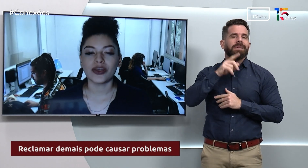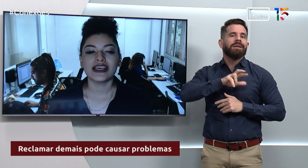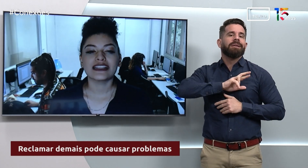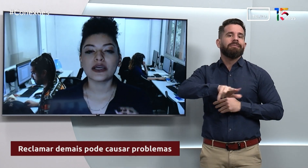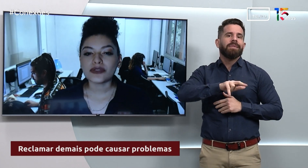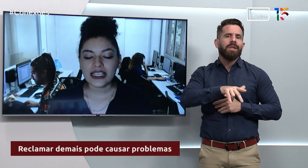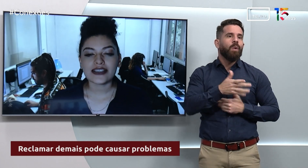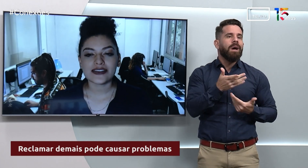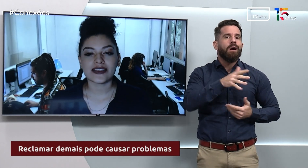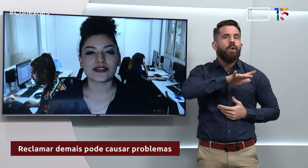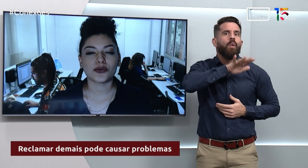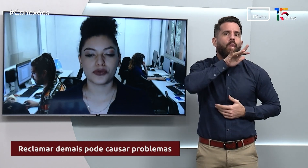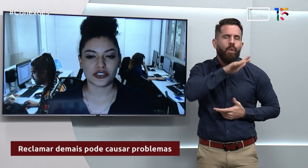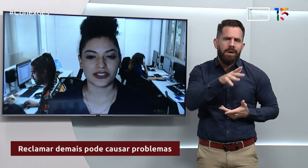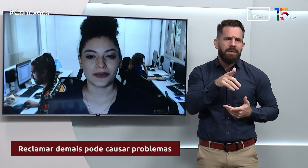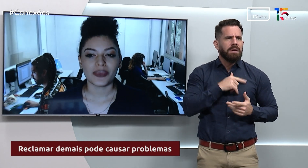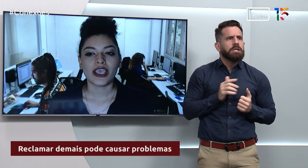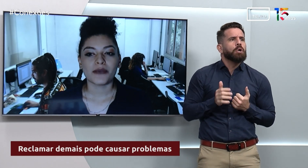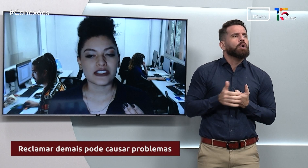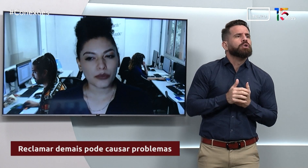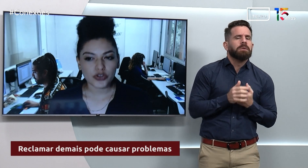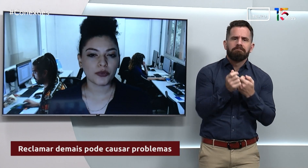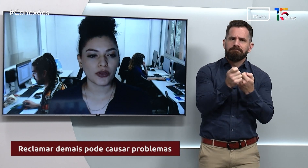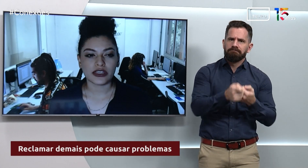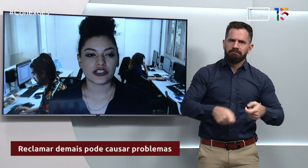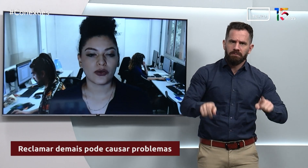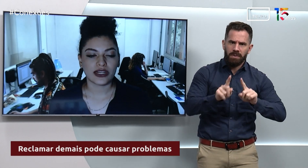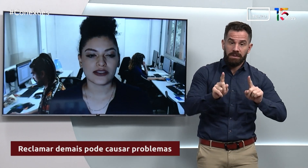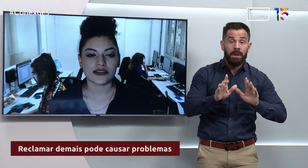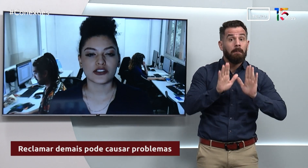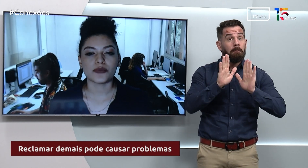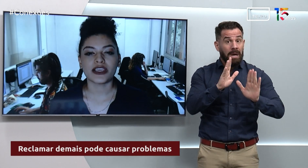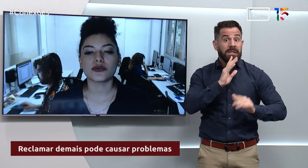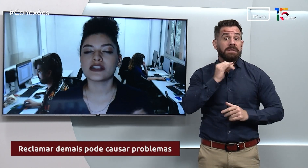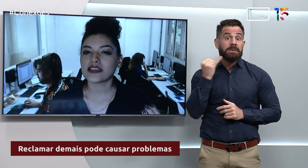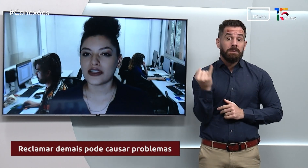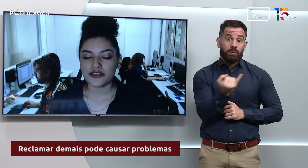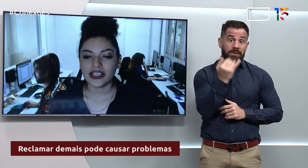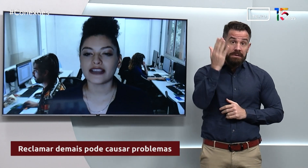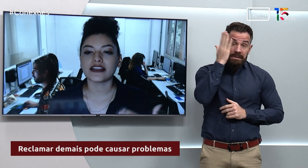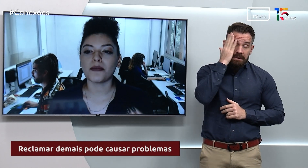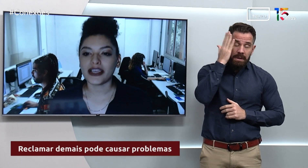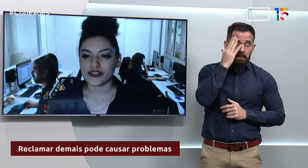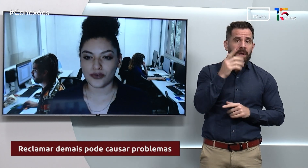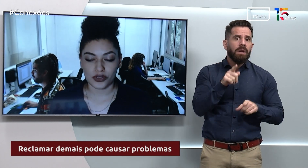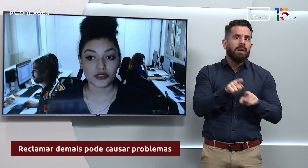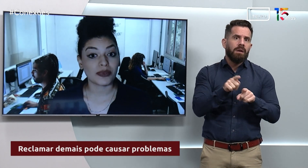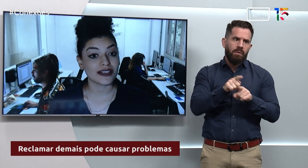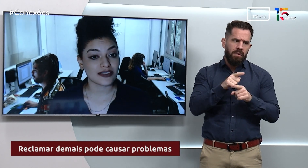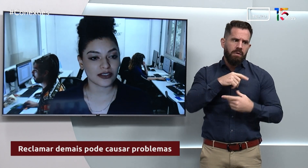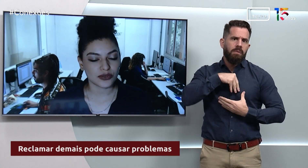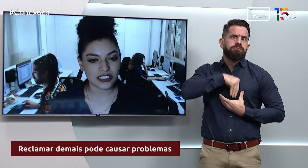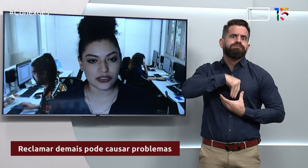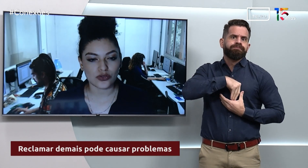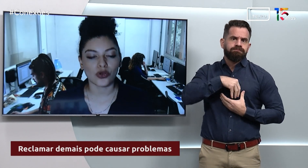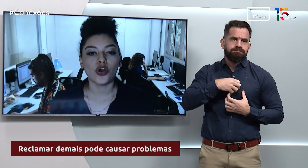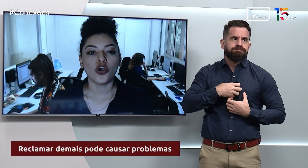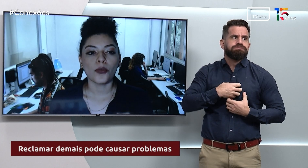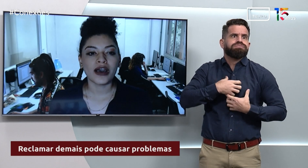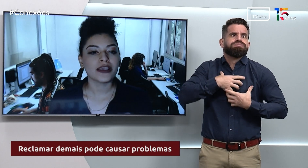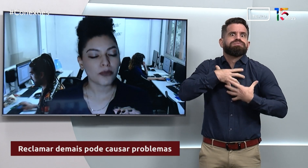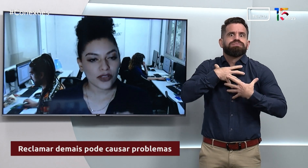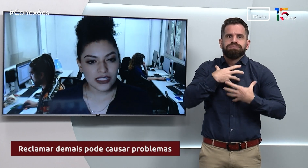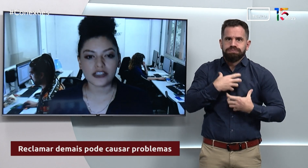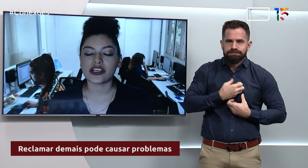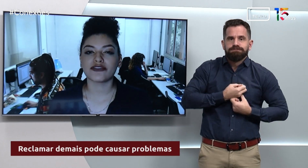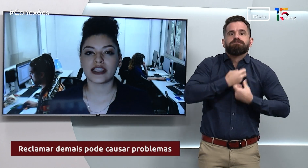erro, não tem que ser escondida. Mas é muito importante acolher esse sentimento antes que ele fique ainda mais forte. Pensando nisso,